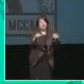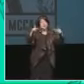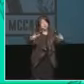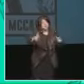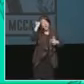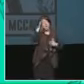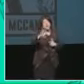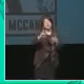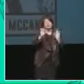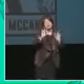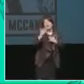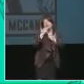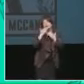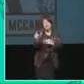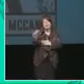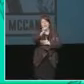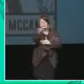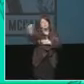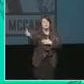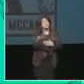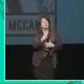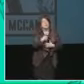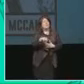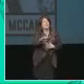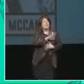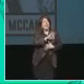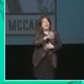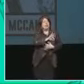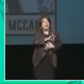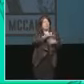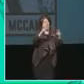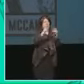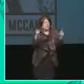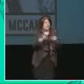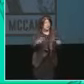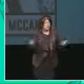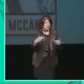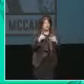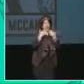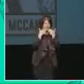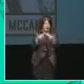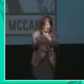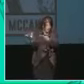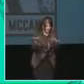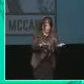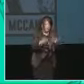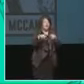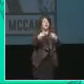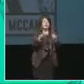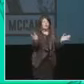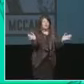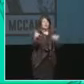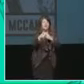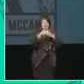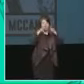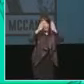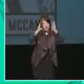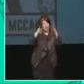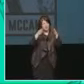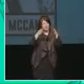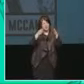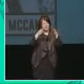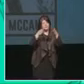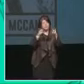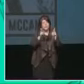premio mondello internazionale che ogni anno ci porta questi grandi scrittori il salone è anche molto attento ai generi